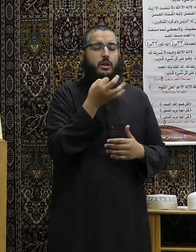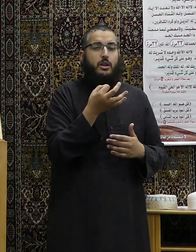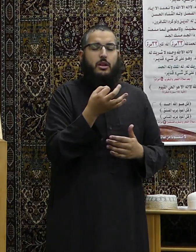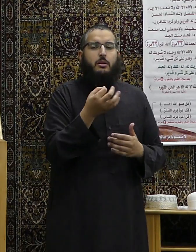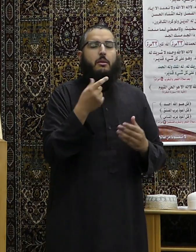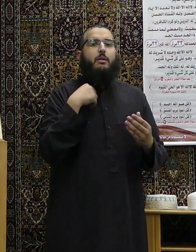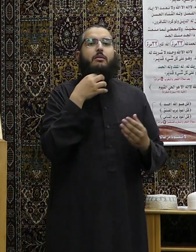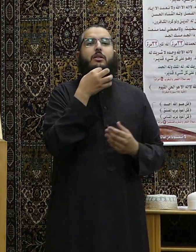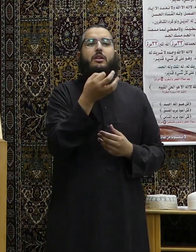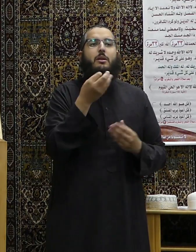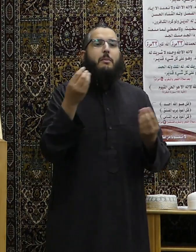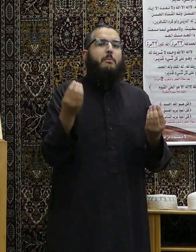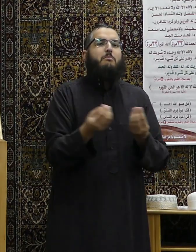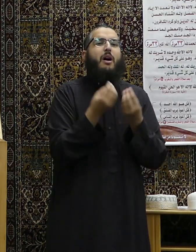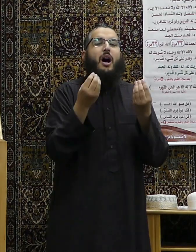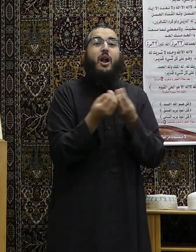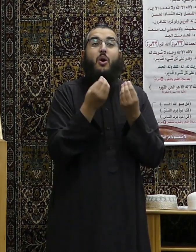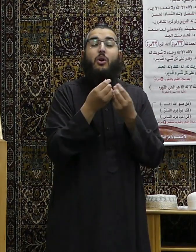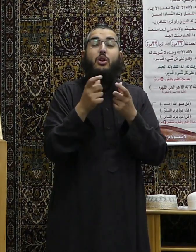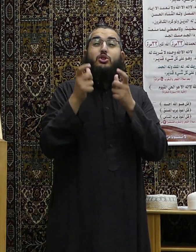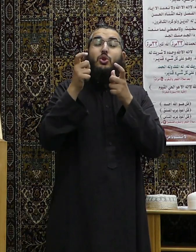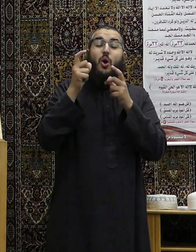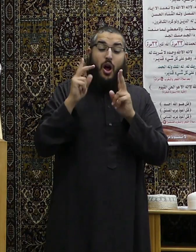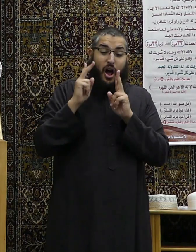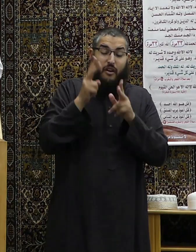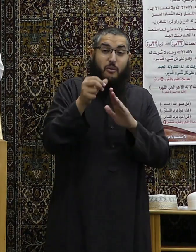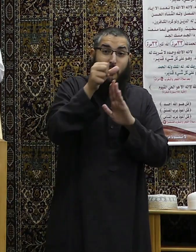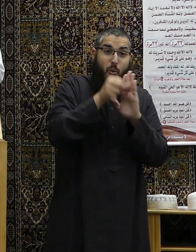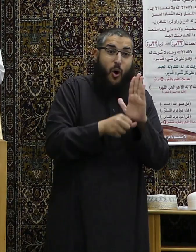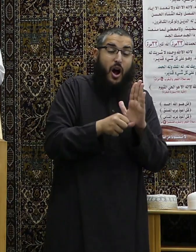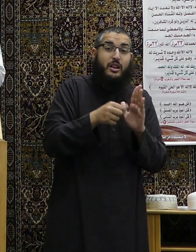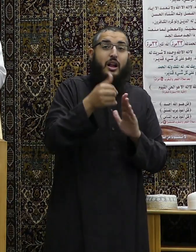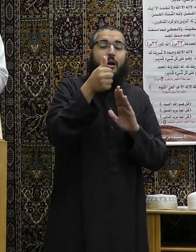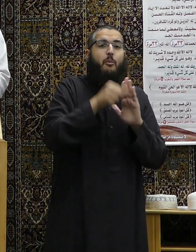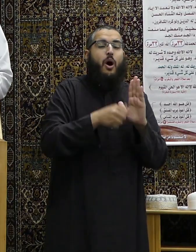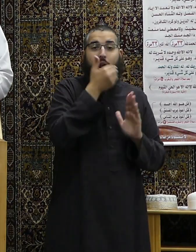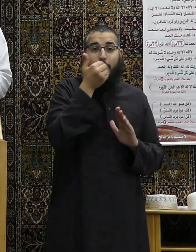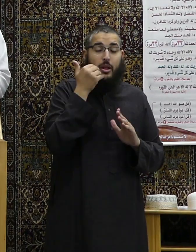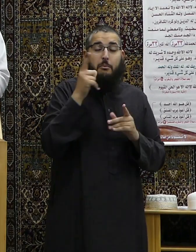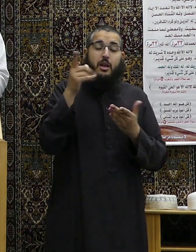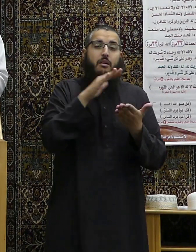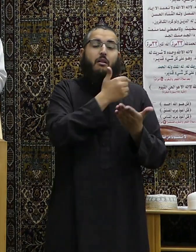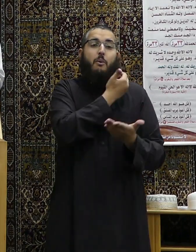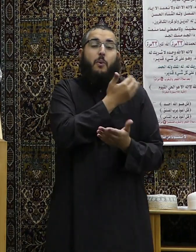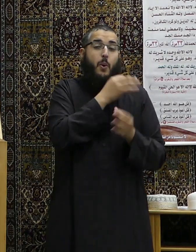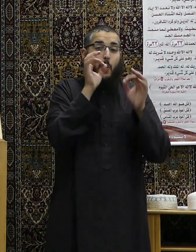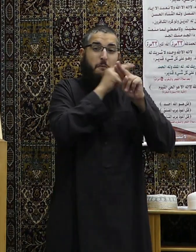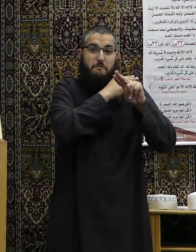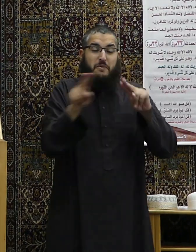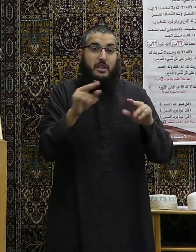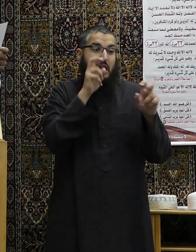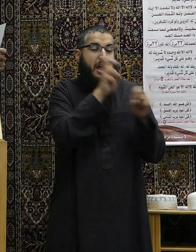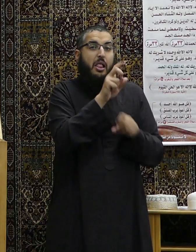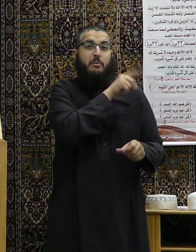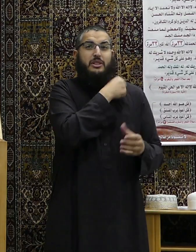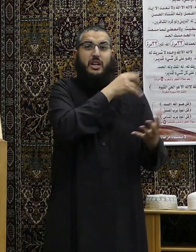malheur, malheur à celui qui a eu la faveur d'arriver à Ramadan, mais n'a pas été pardonné. Malheur à lui.